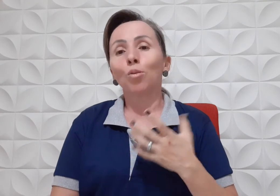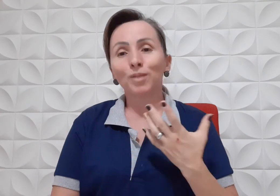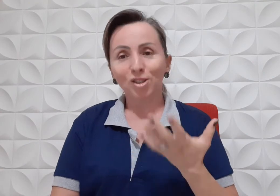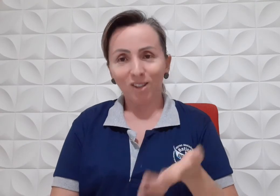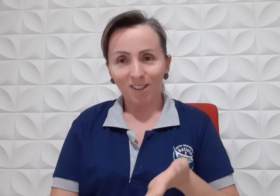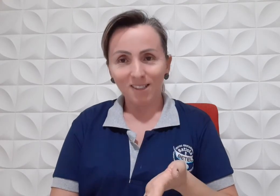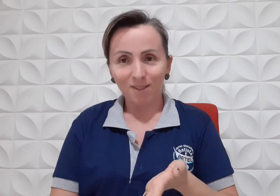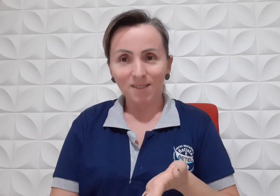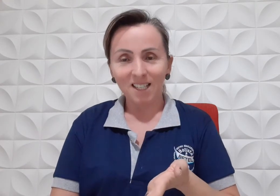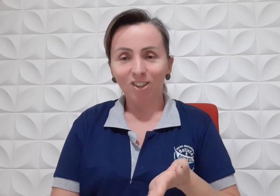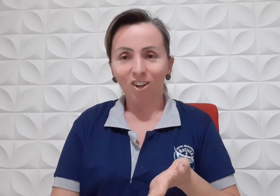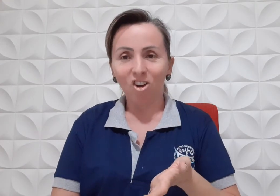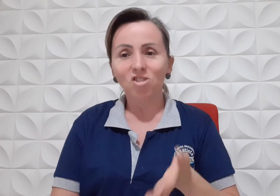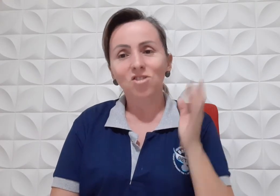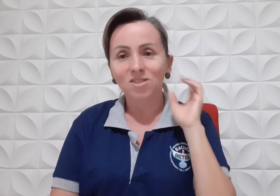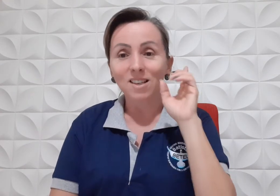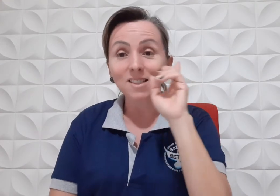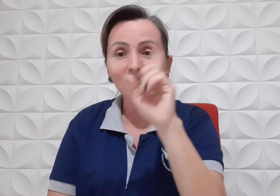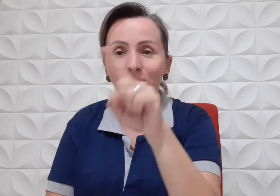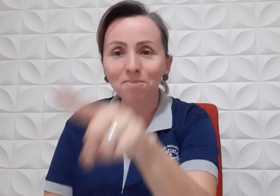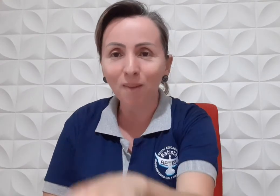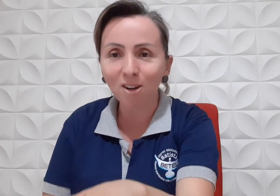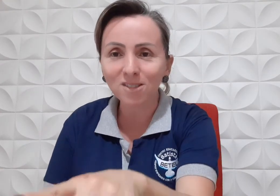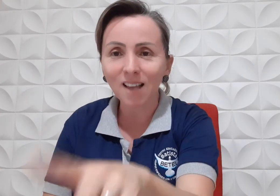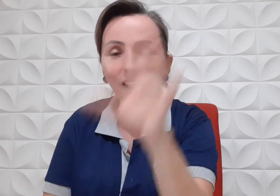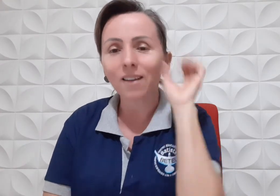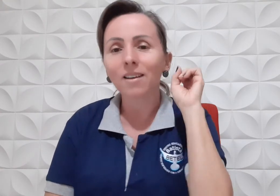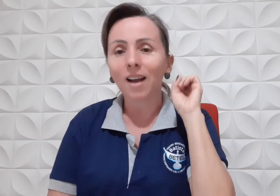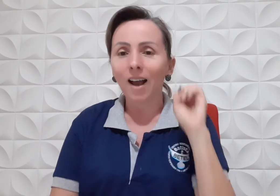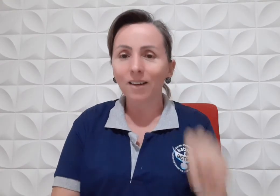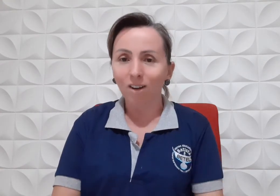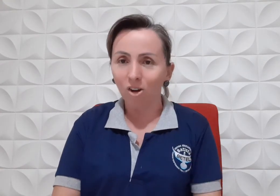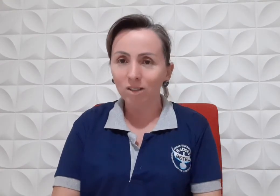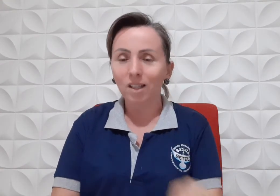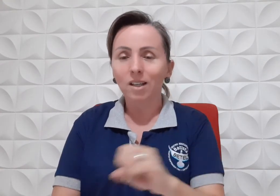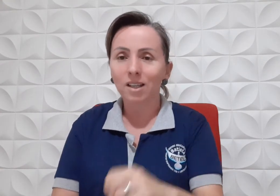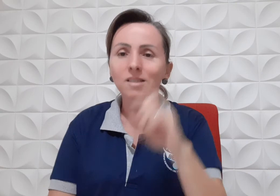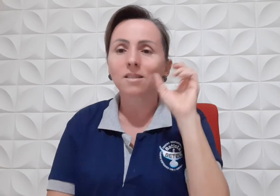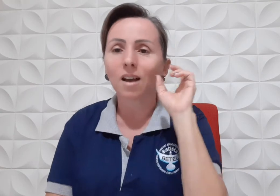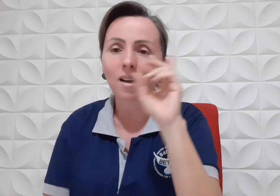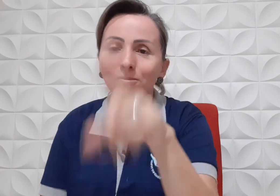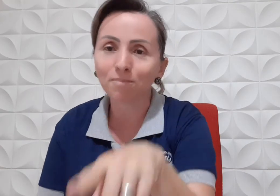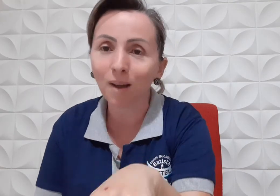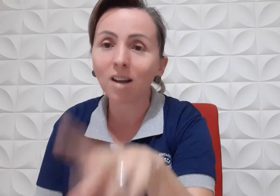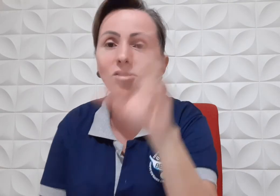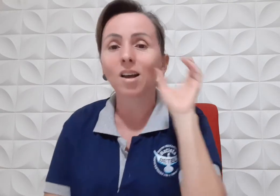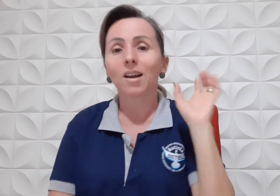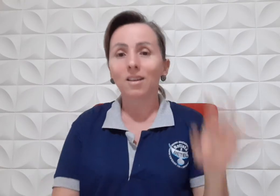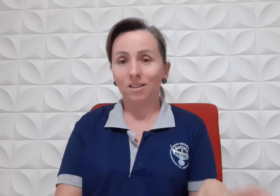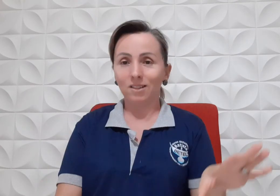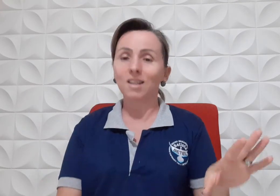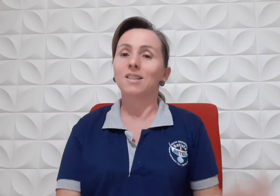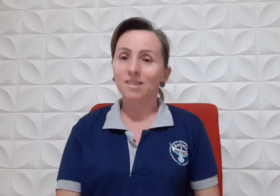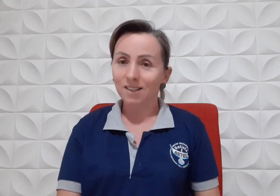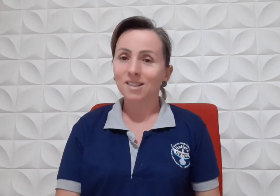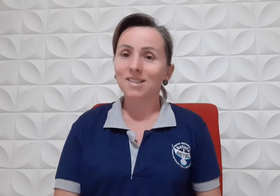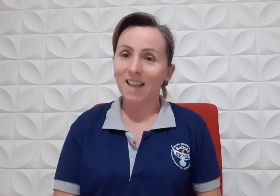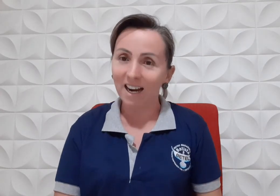nós agora estamos tecnológicos, é só pausar, anota, risca, pausa, anota, risca.